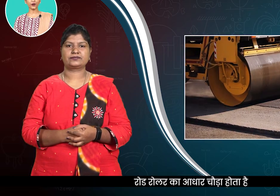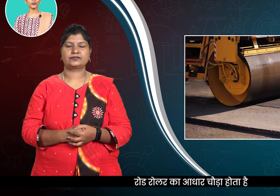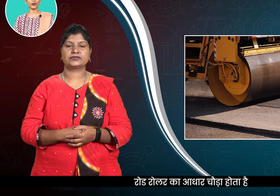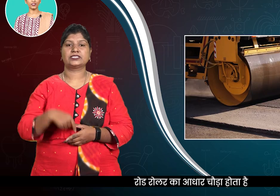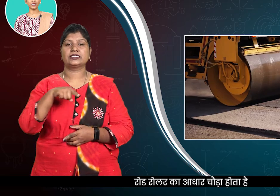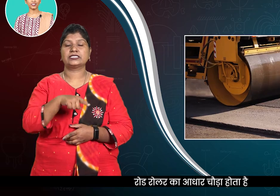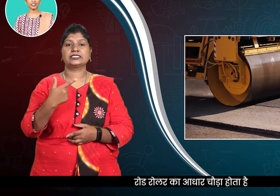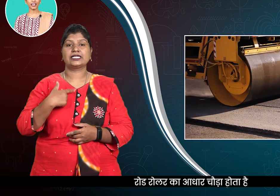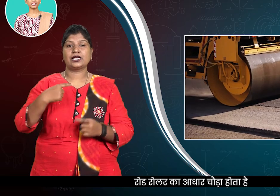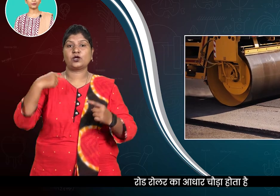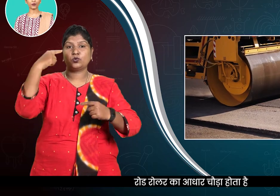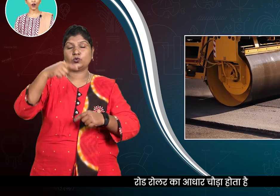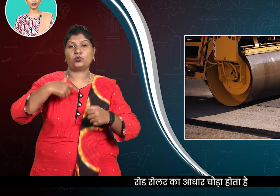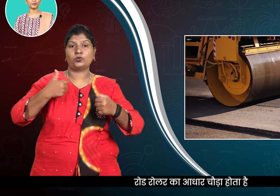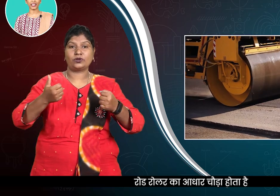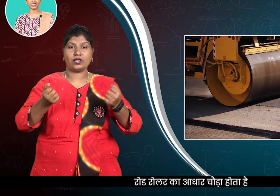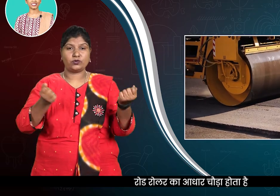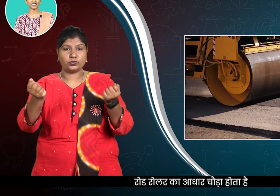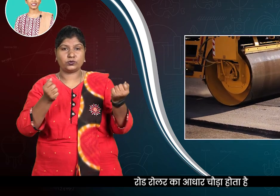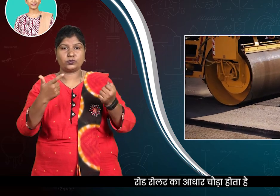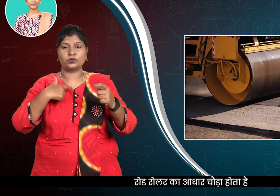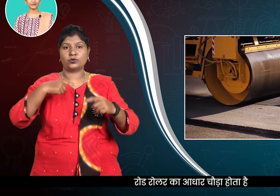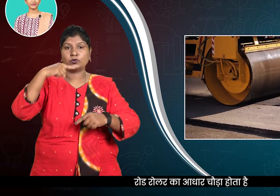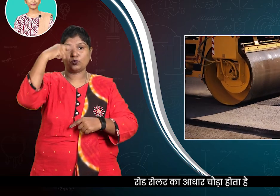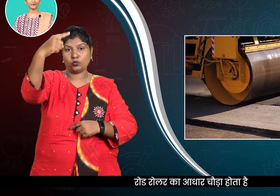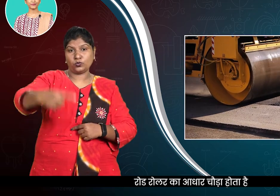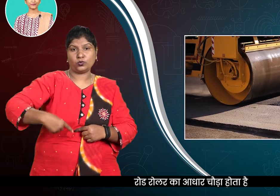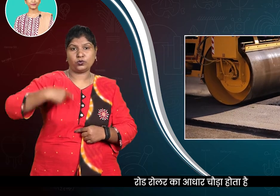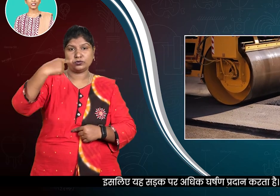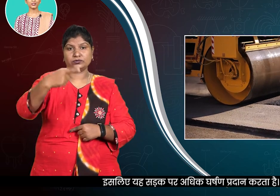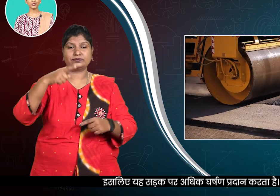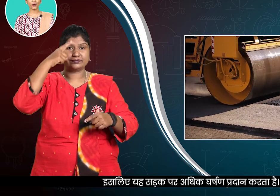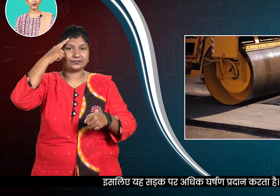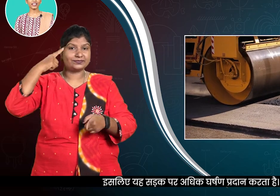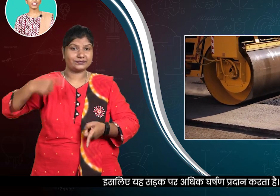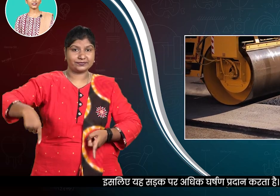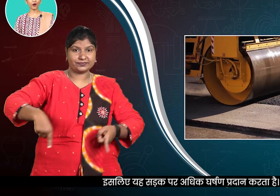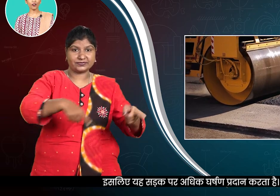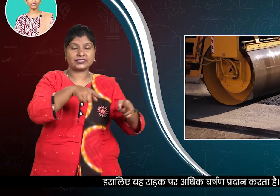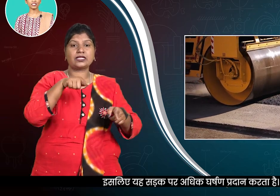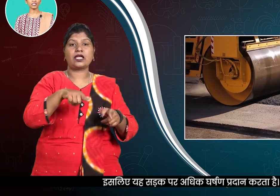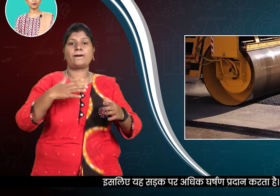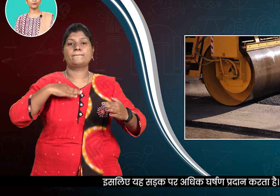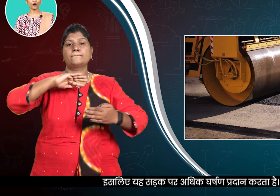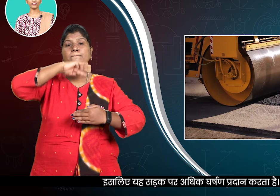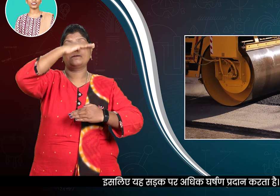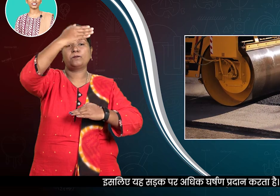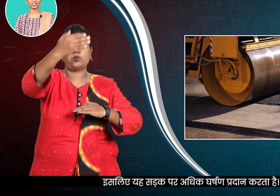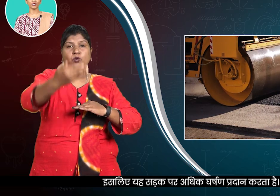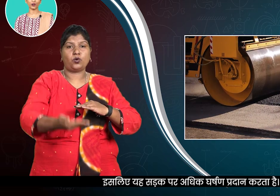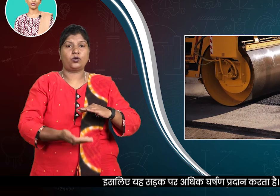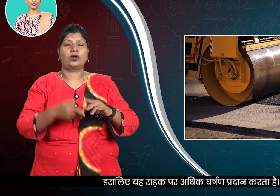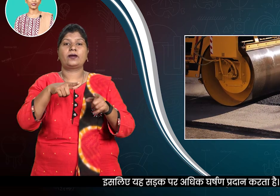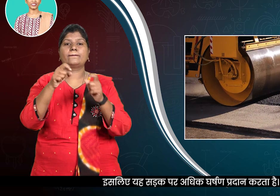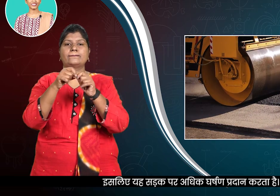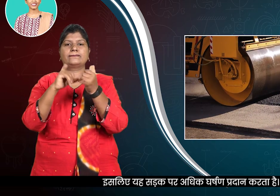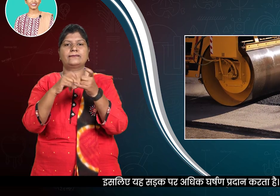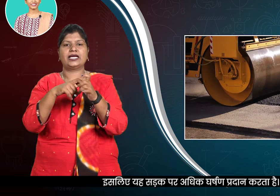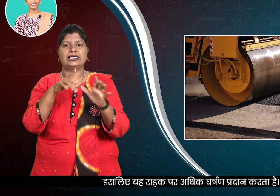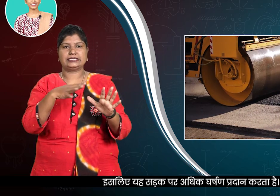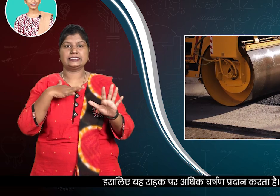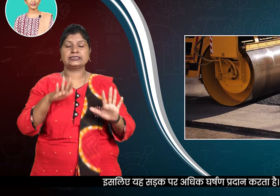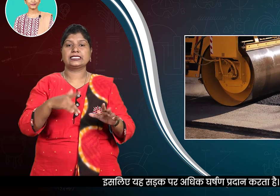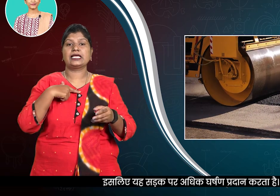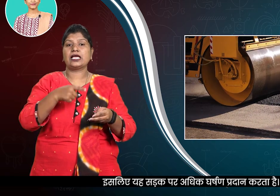रोड रोलर का आधार चोड़ा होता है इसलिए ये सडक पर अधिक घर्शन प्रदान